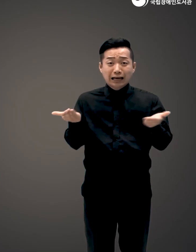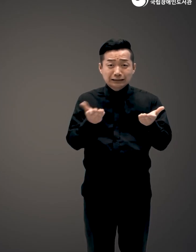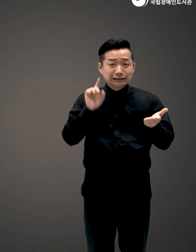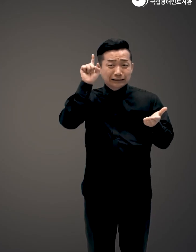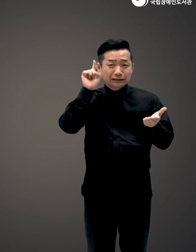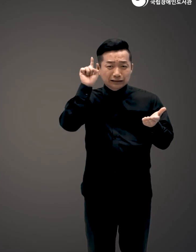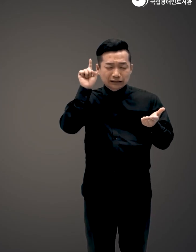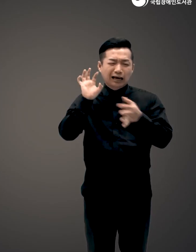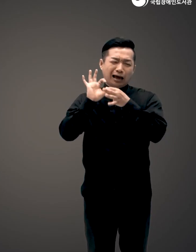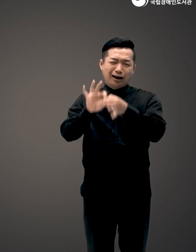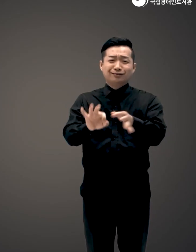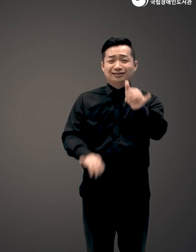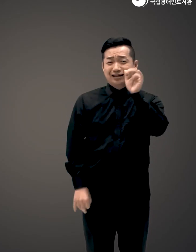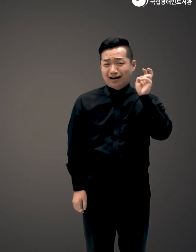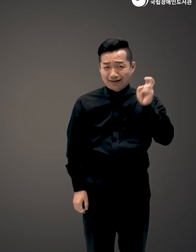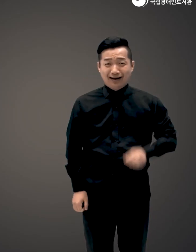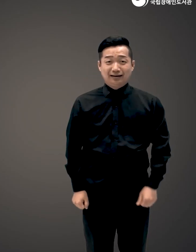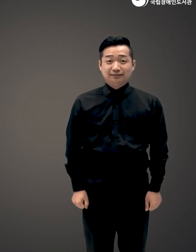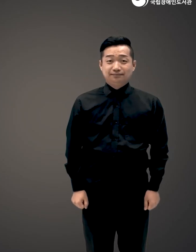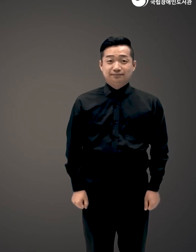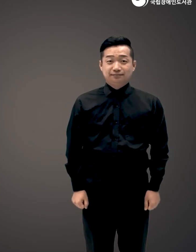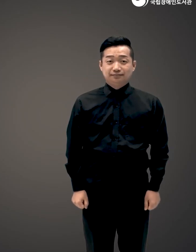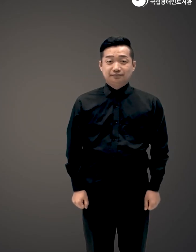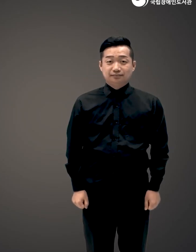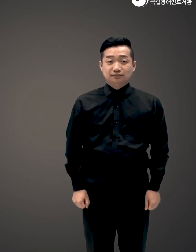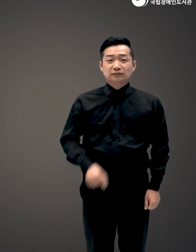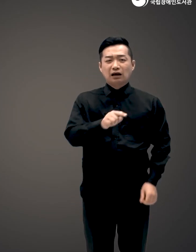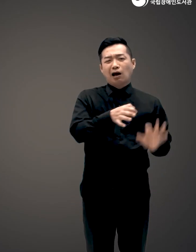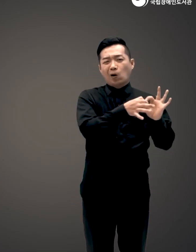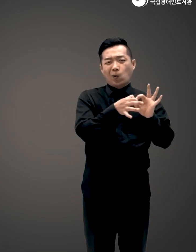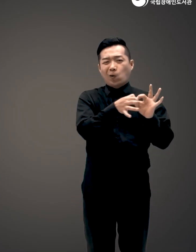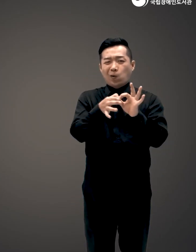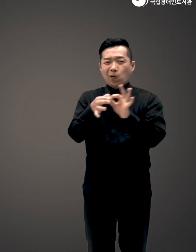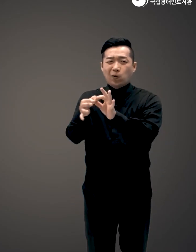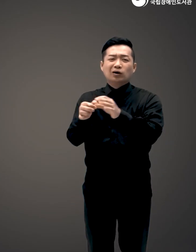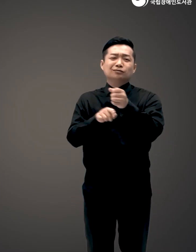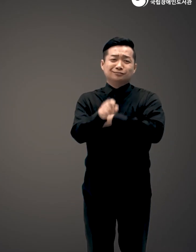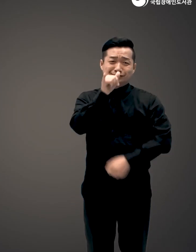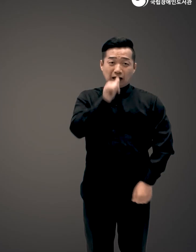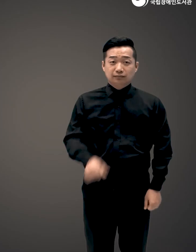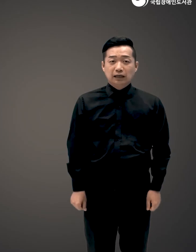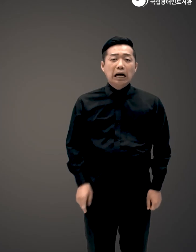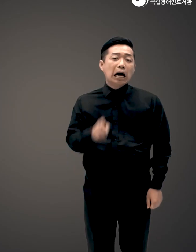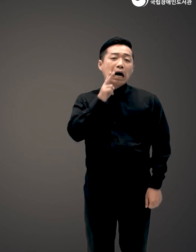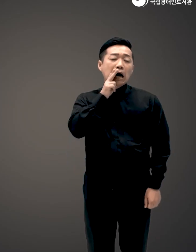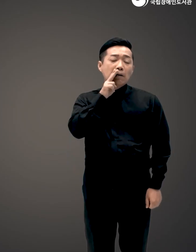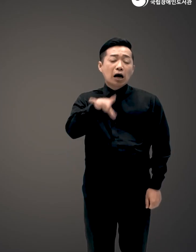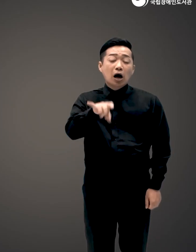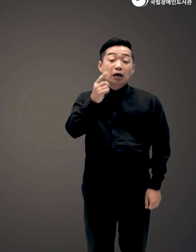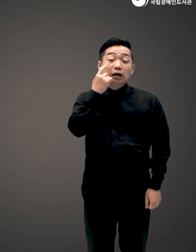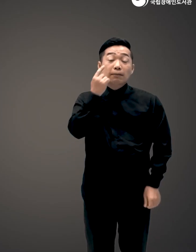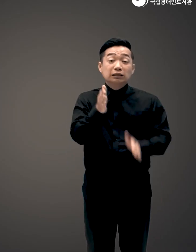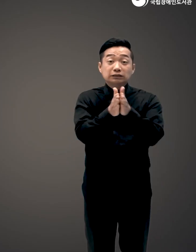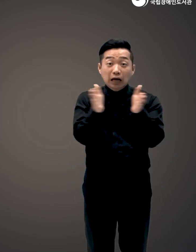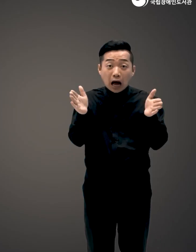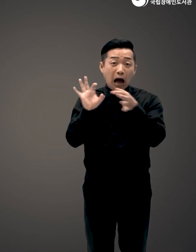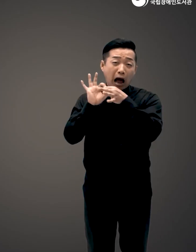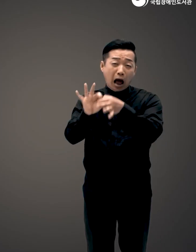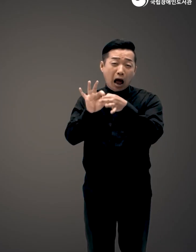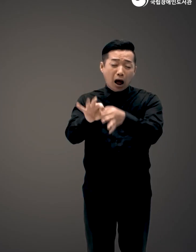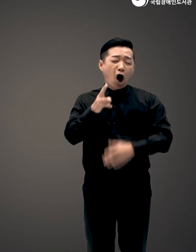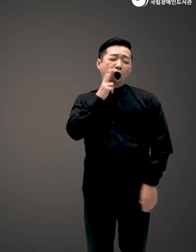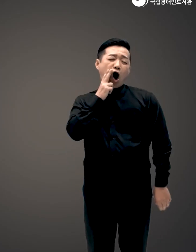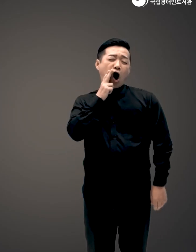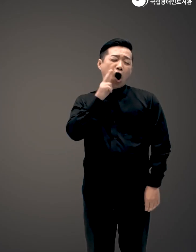업무에서도 여지없이 스트레스를 떠안게 됩니다. 연쇄 반응이 일어나는 거죠. 담배 한 갭에 손댔다가